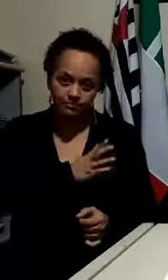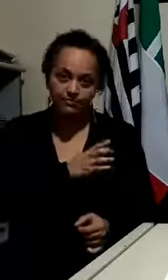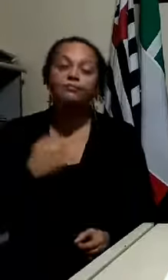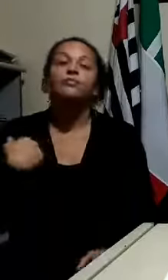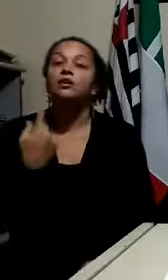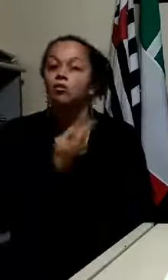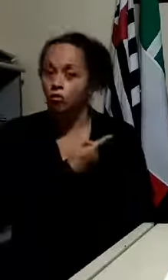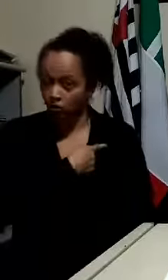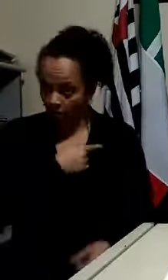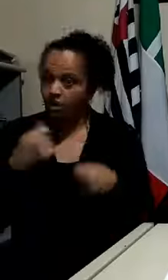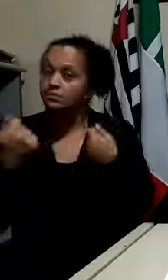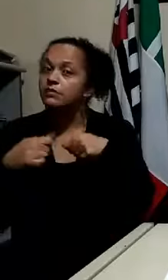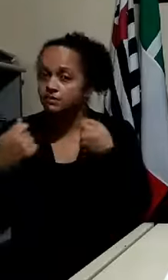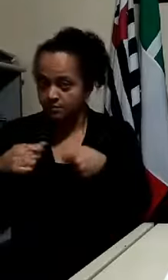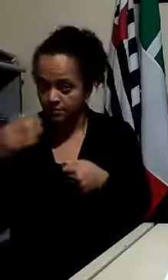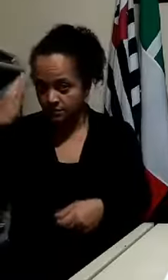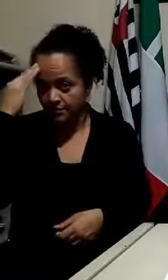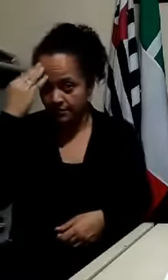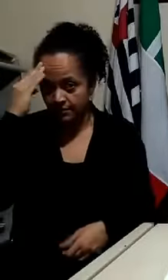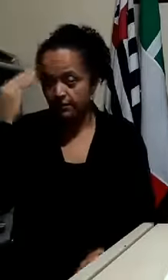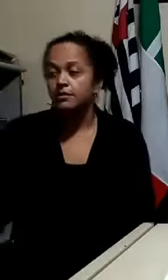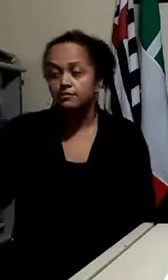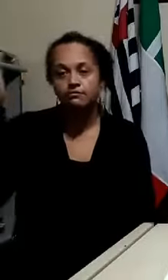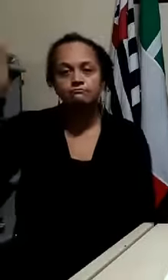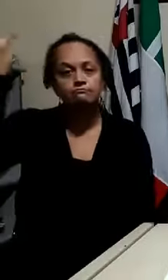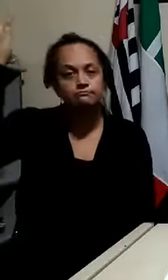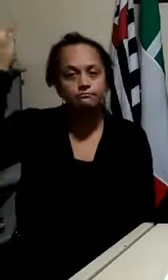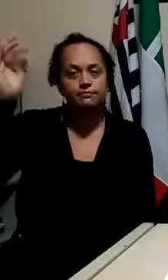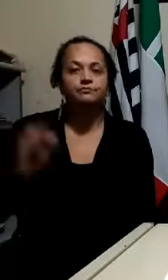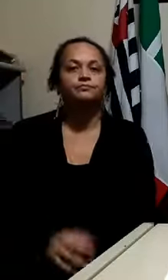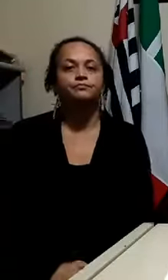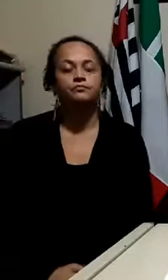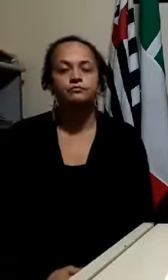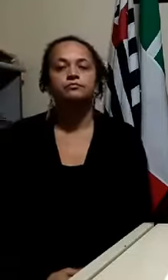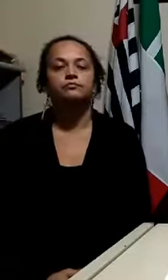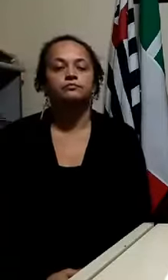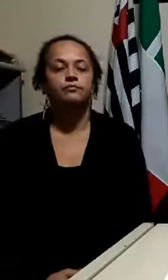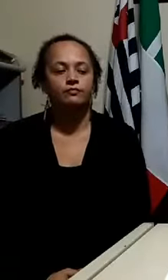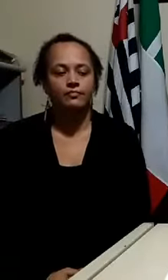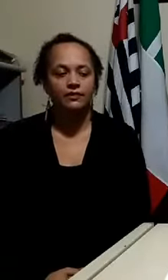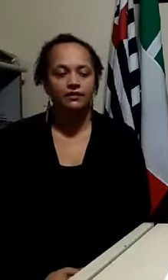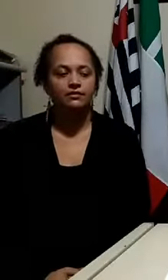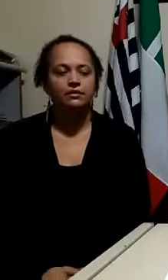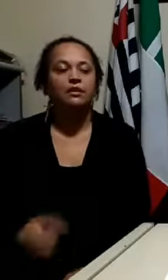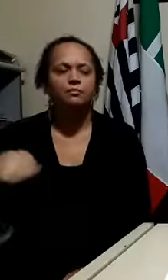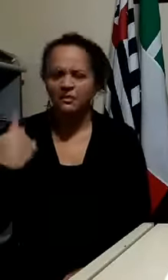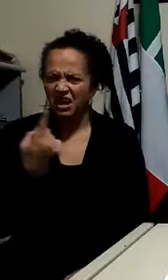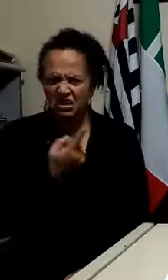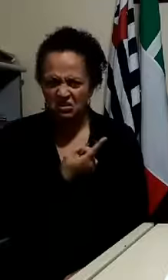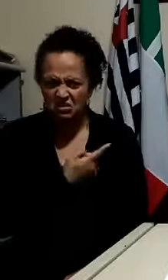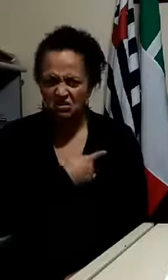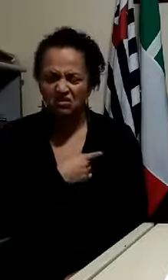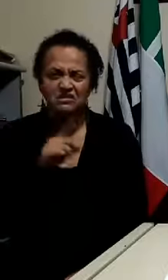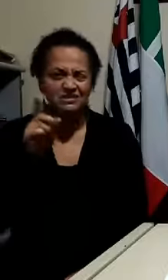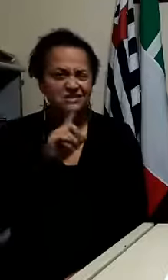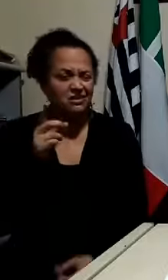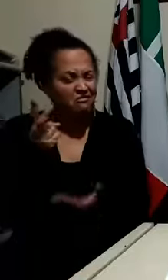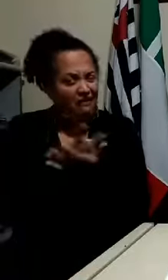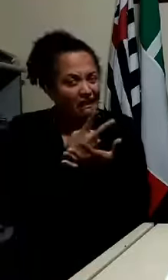precisamos entender uma coisa importante. Veja bem, para a gente não cair nesse pecado